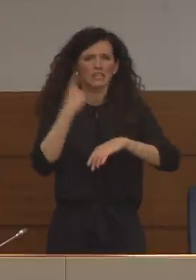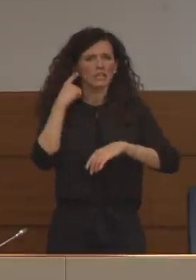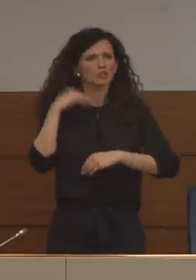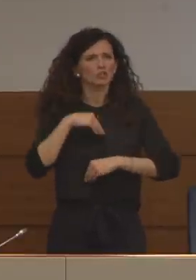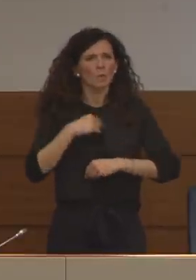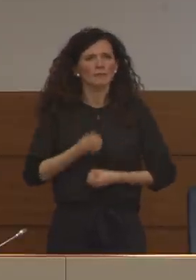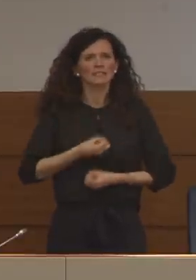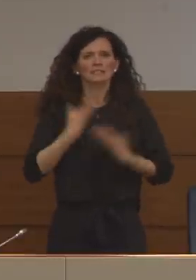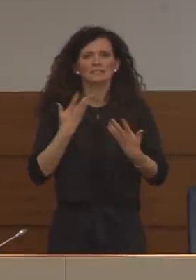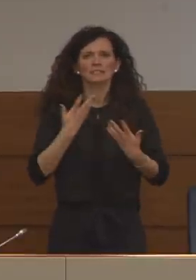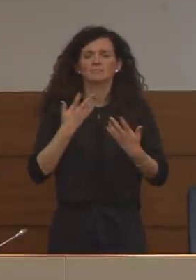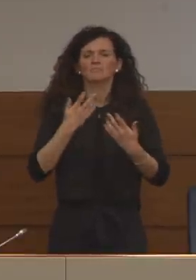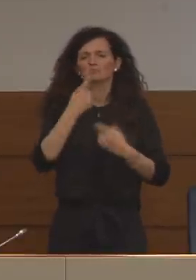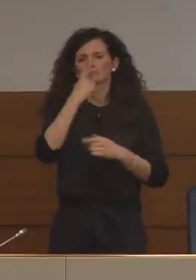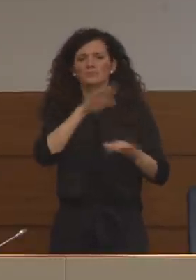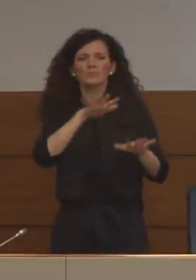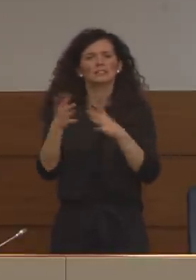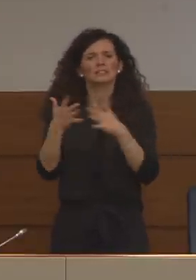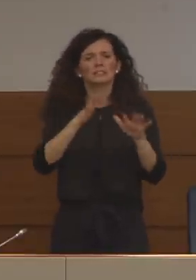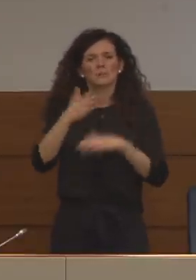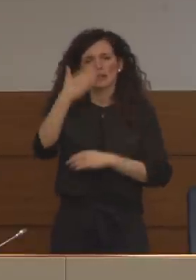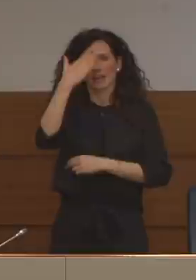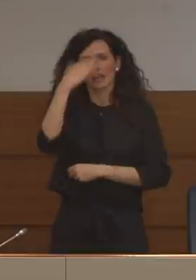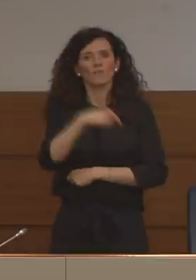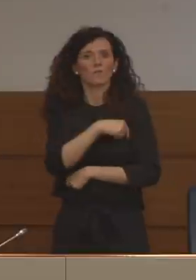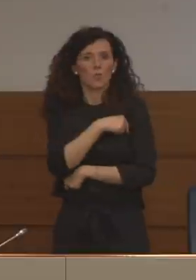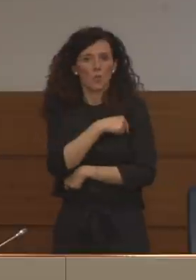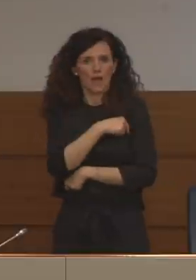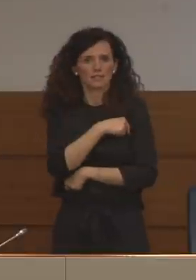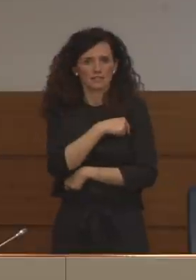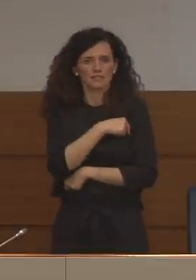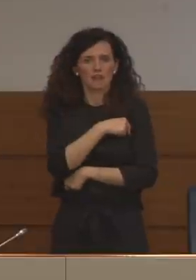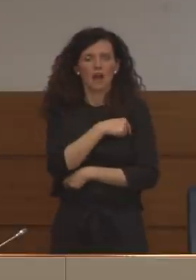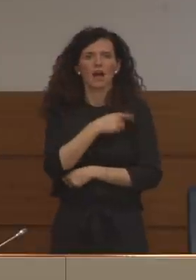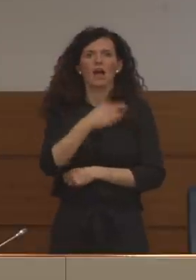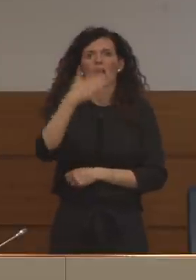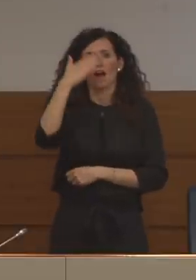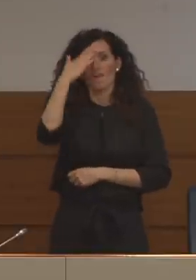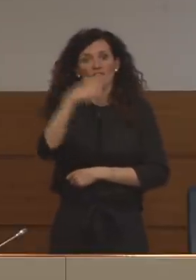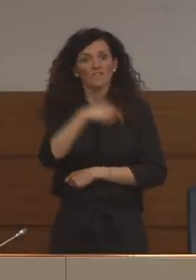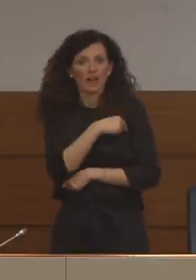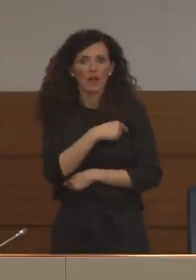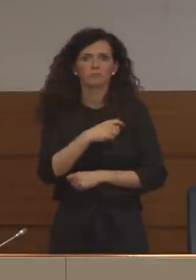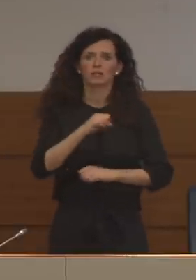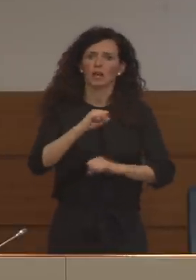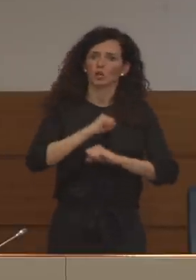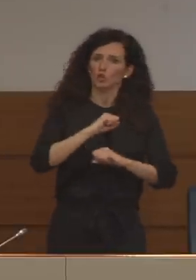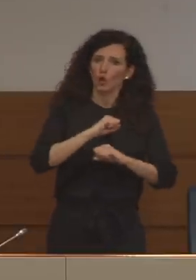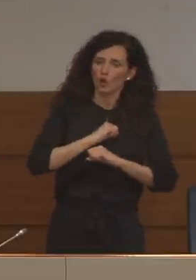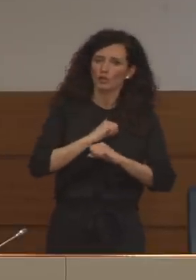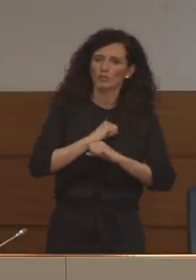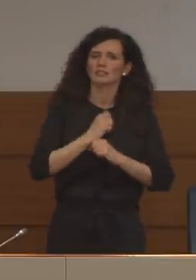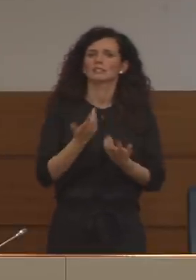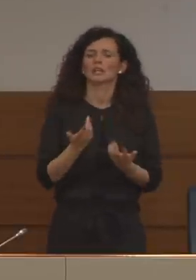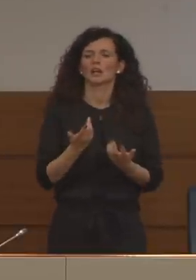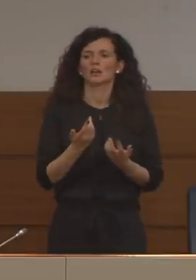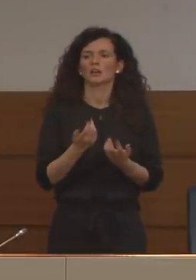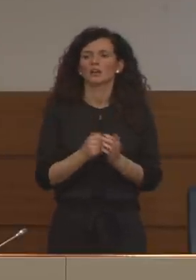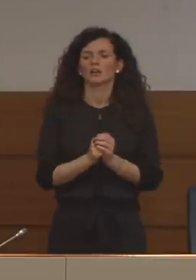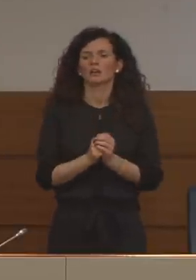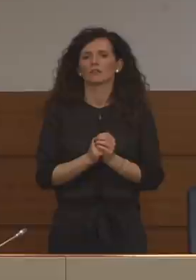simil influenzali per capirci quindi febbre tosse piuttosto